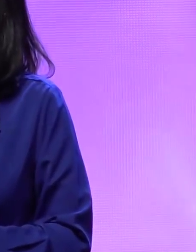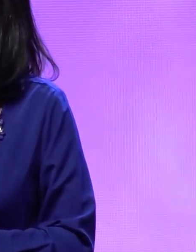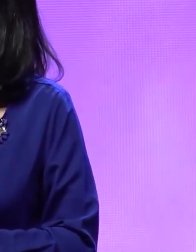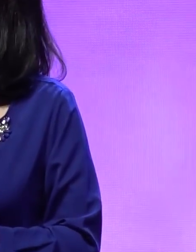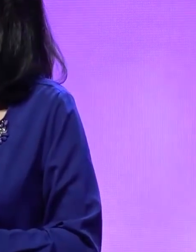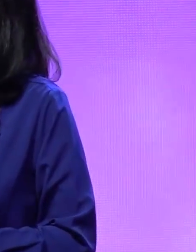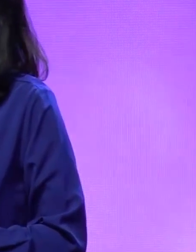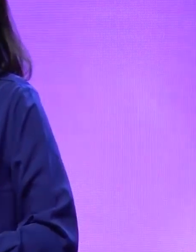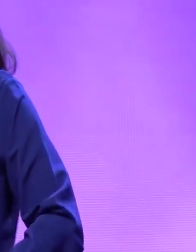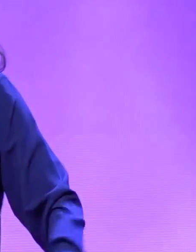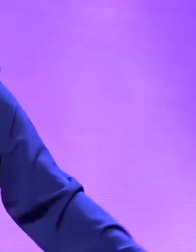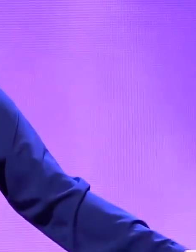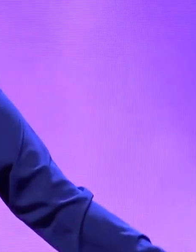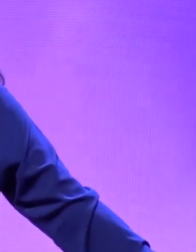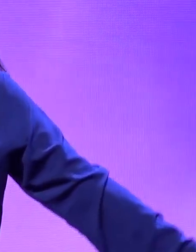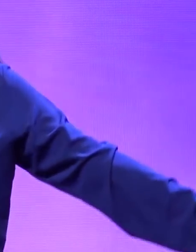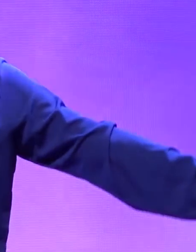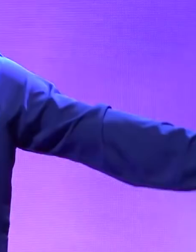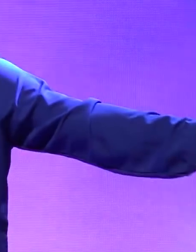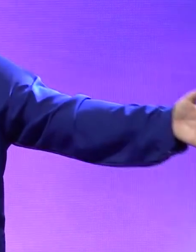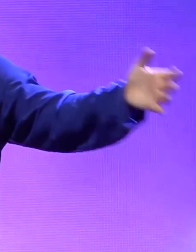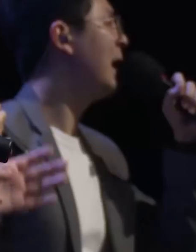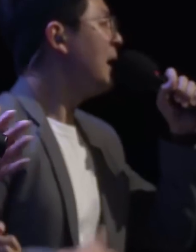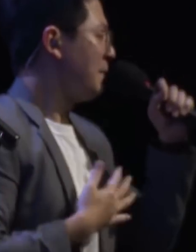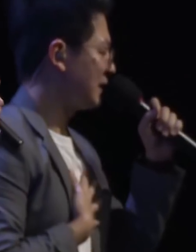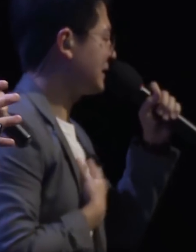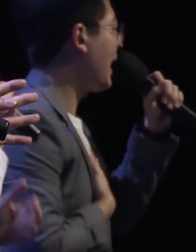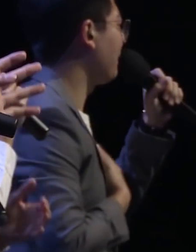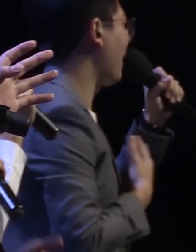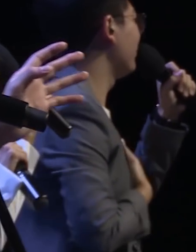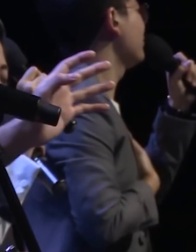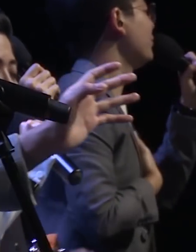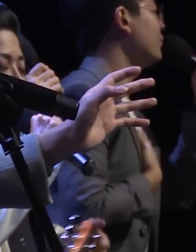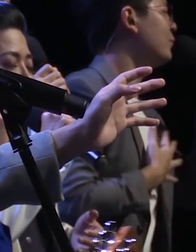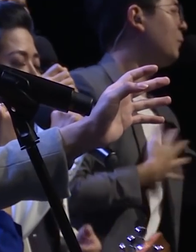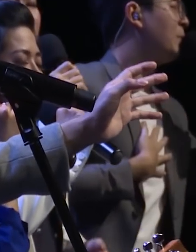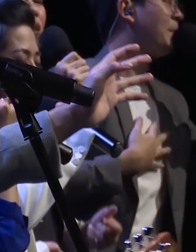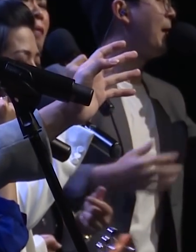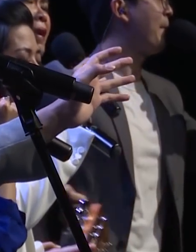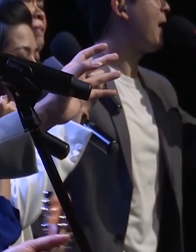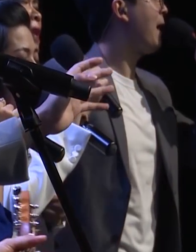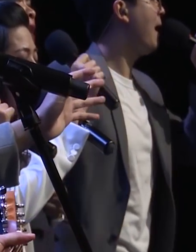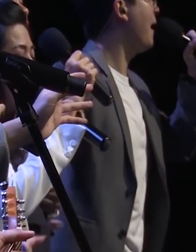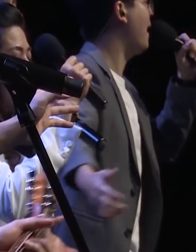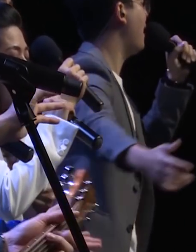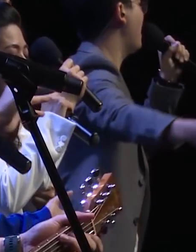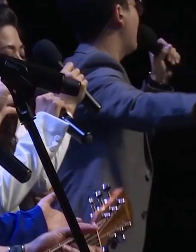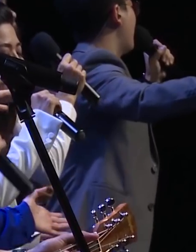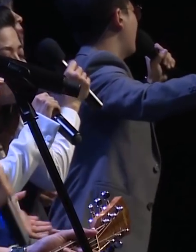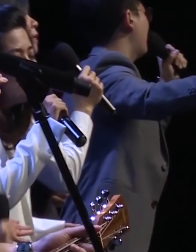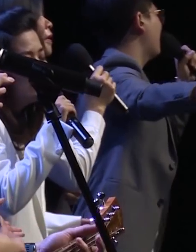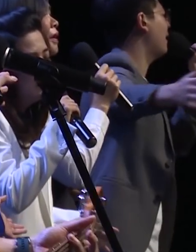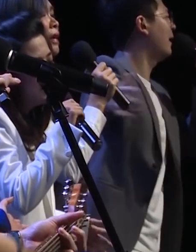menyembuhkan yang terluka. Ku kan tenang bersama-Mu, Bapa.